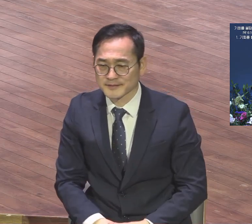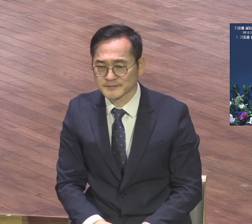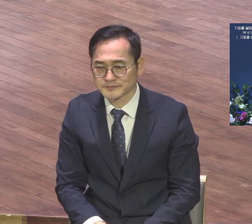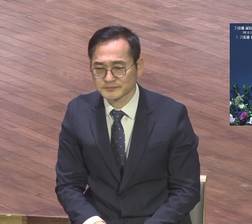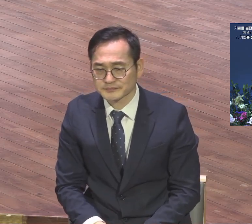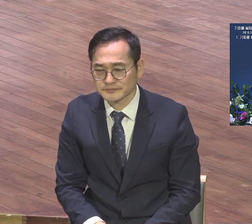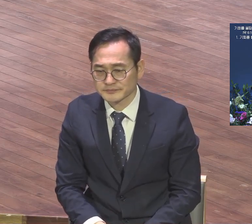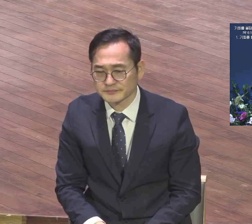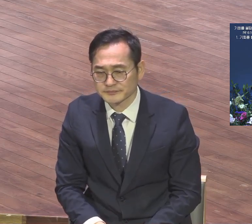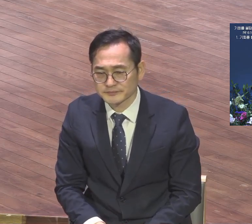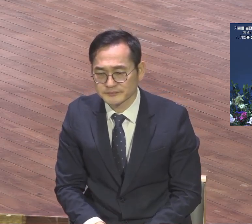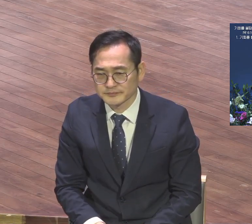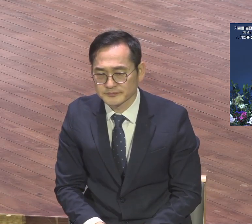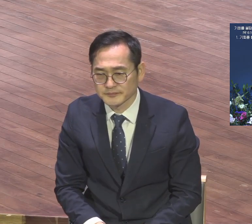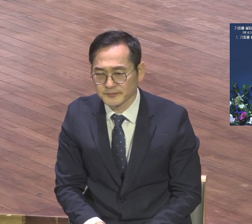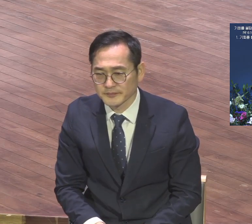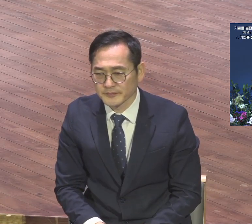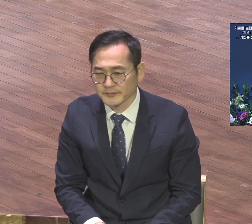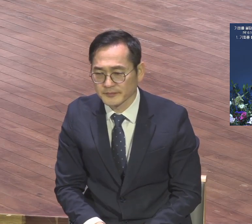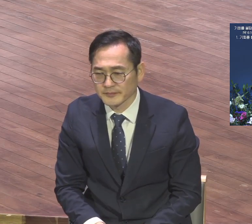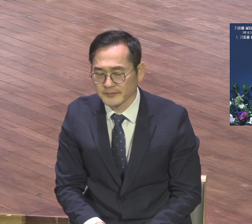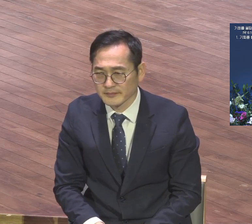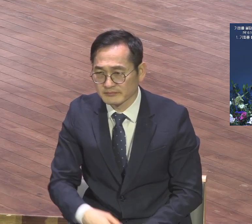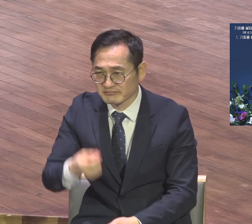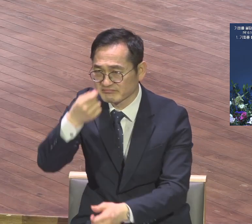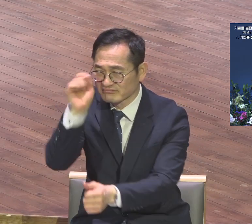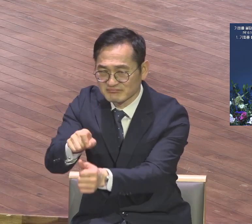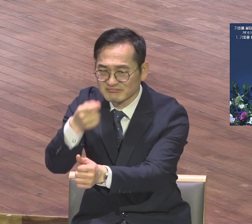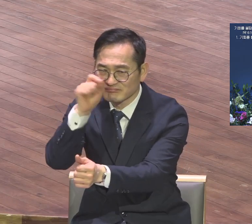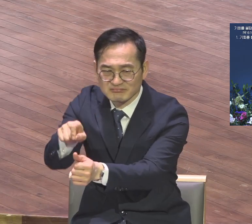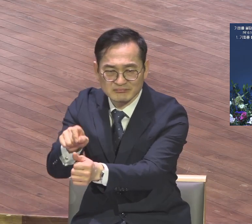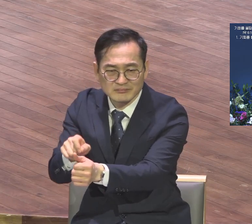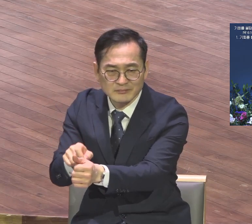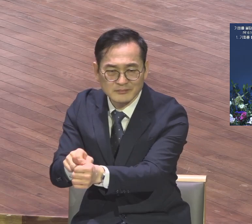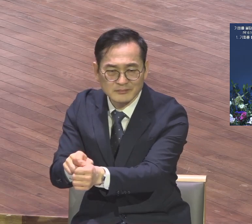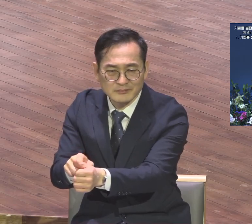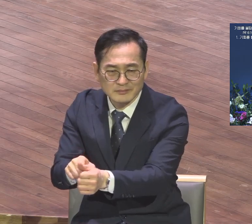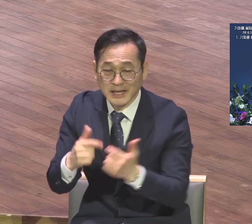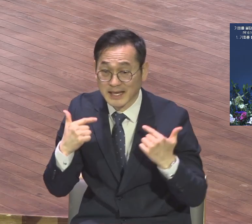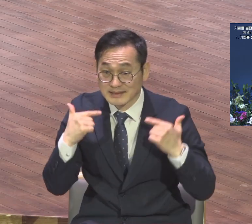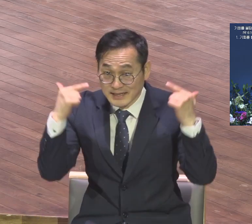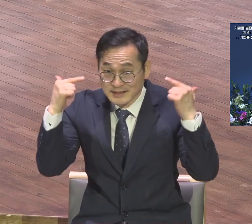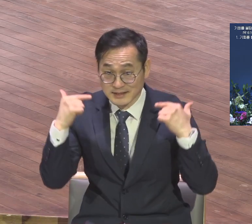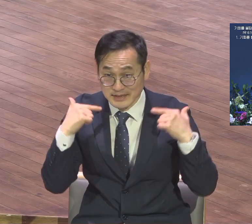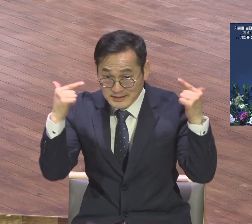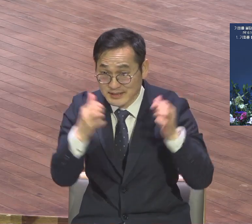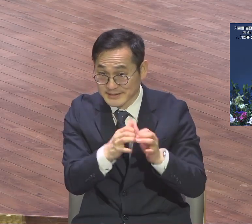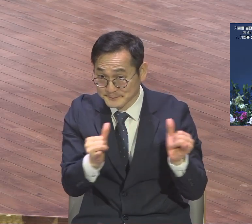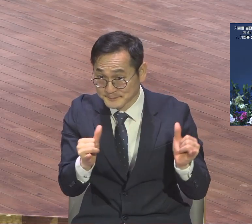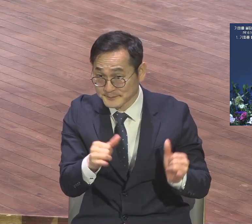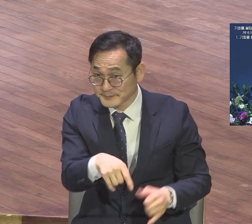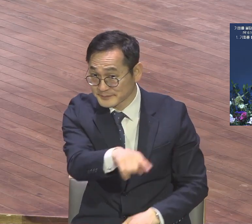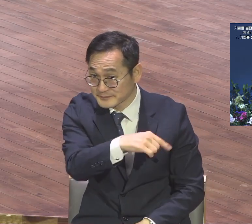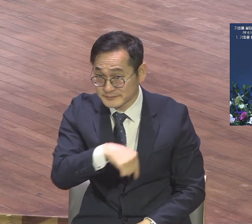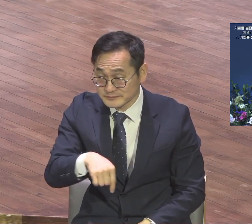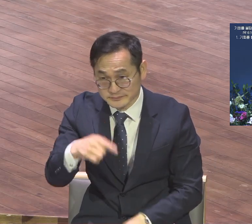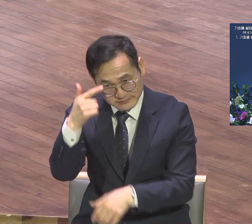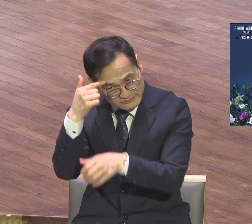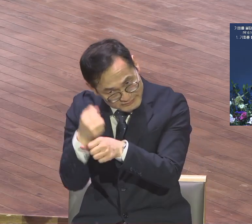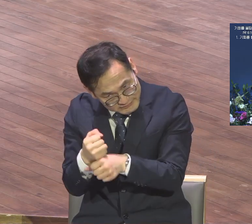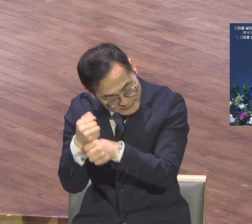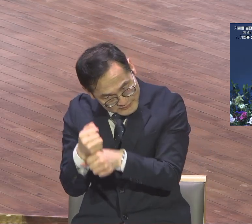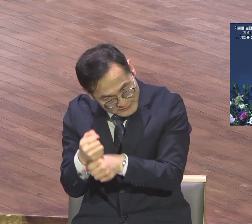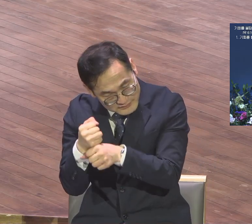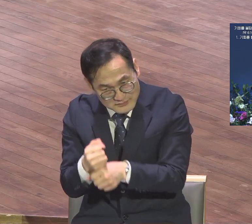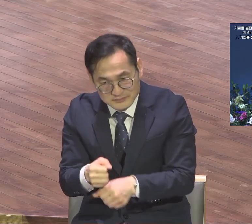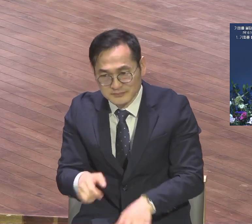모욕적인 말을 사용한 거예요. 나사렛 사람들은요 이렇게 선입견과